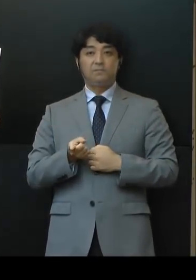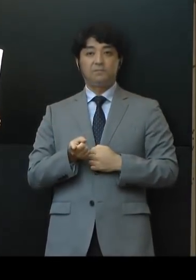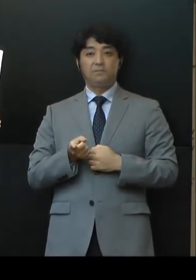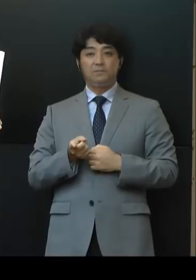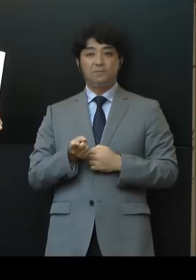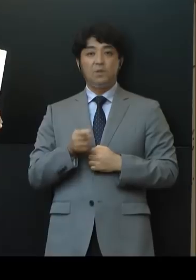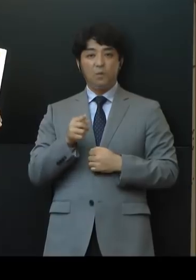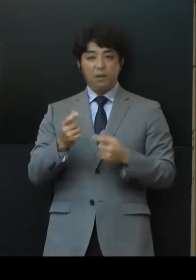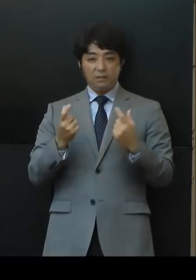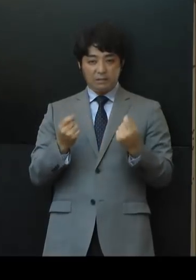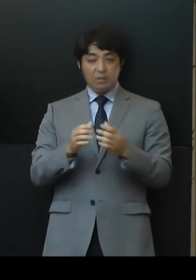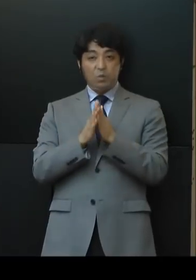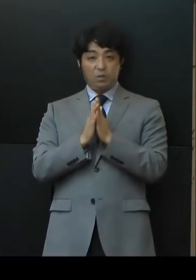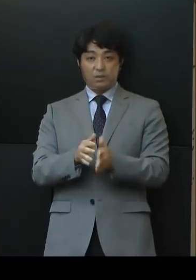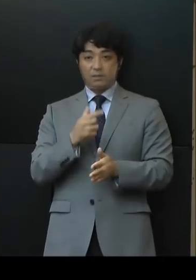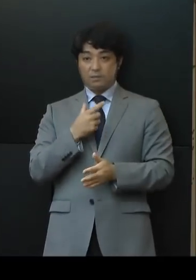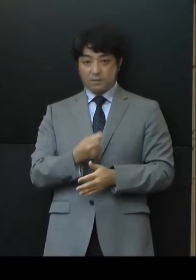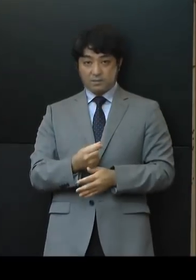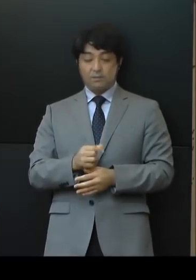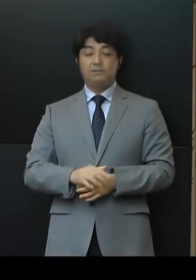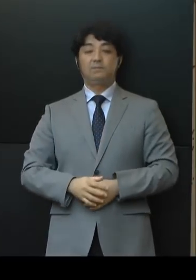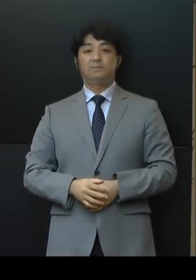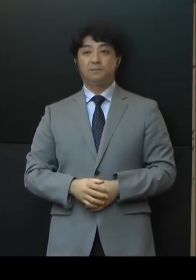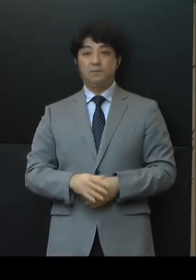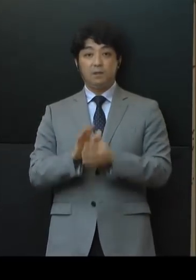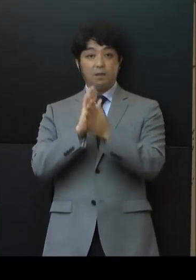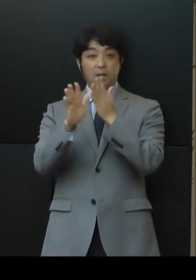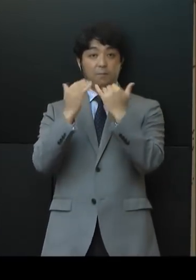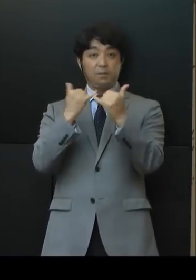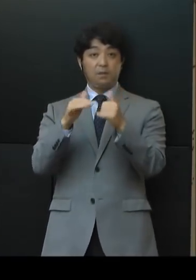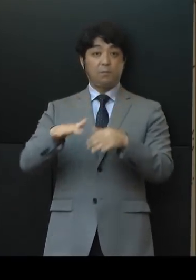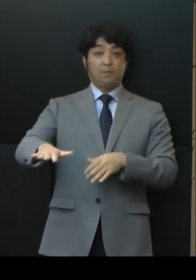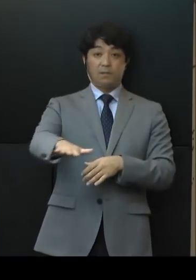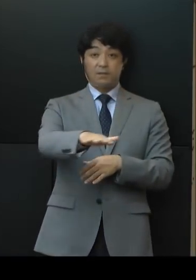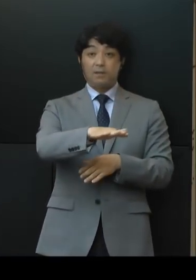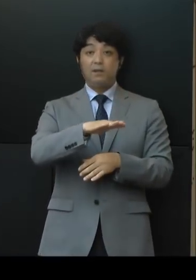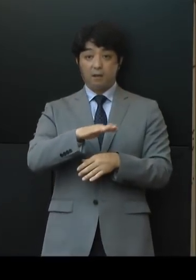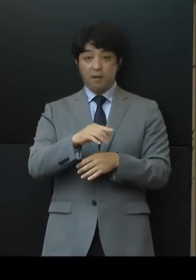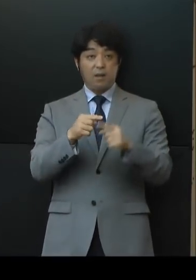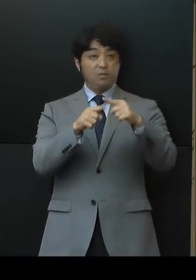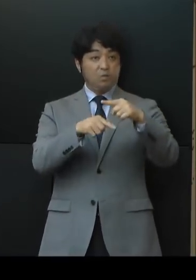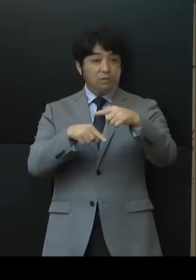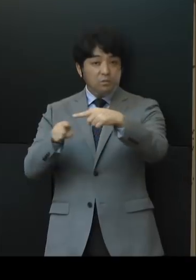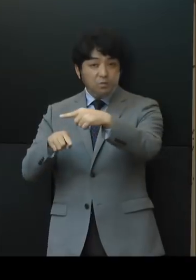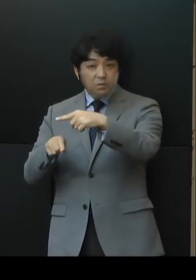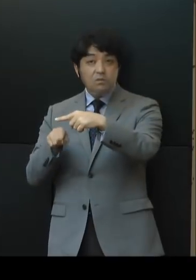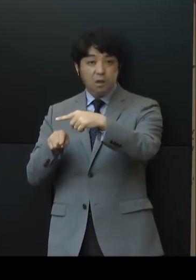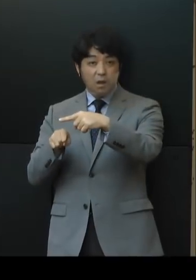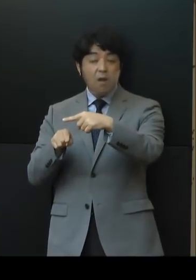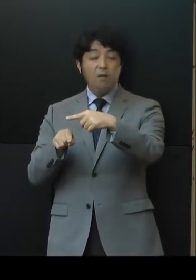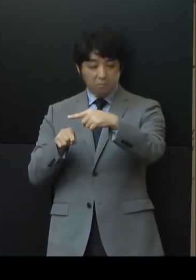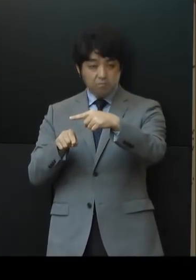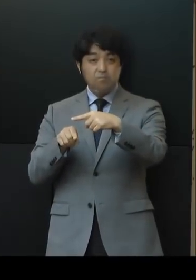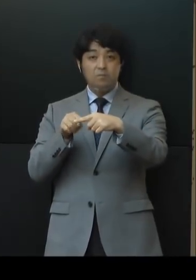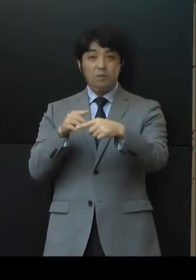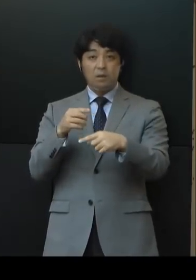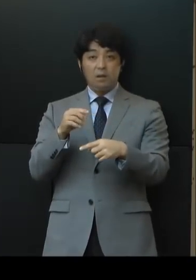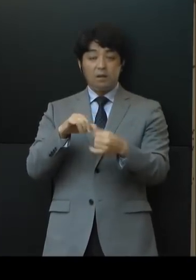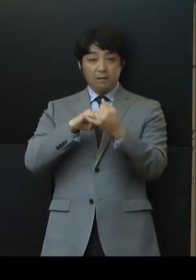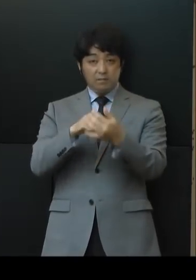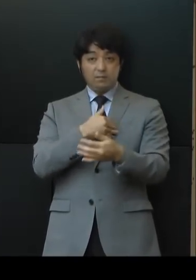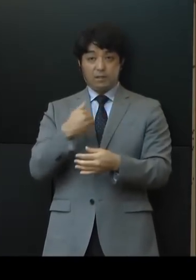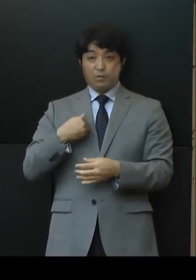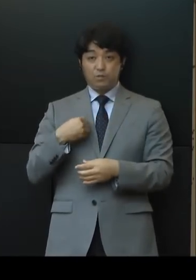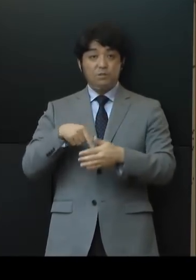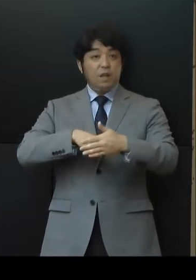しっかり行っていただきたいと思います。県民の皆さんが、一人一人が確実にできることを確